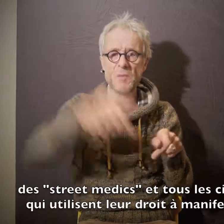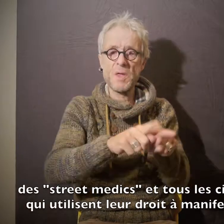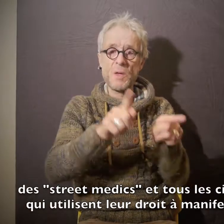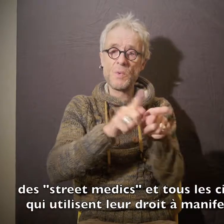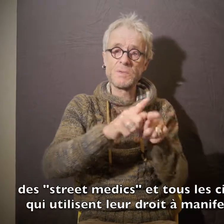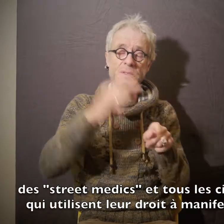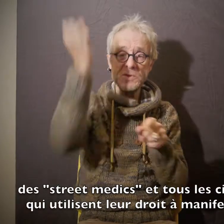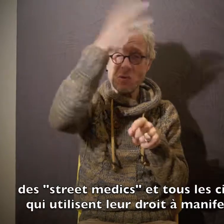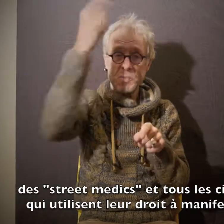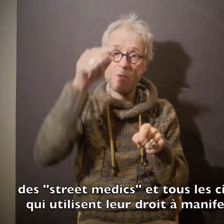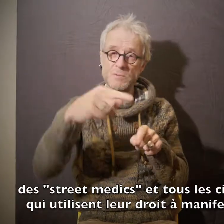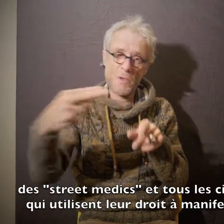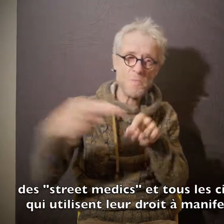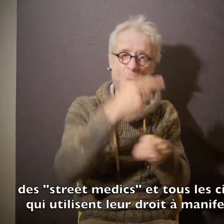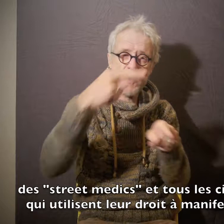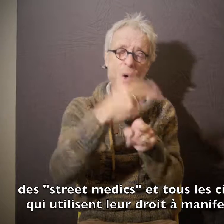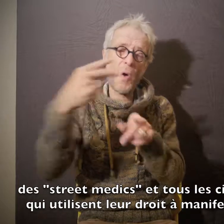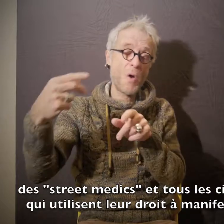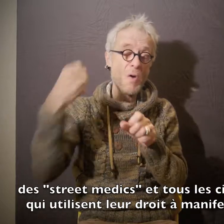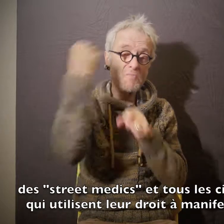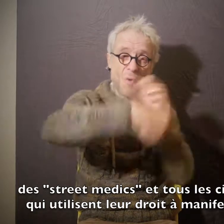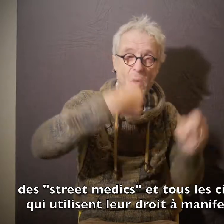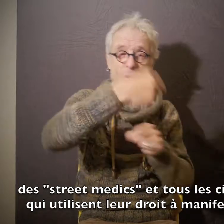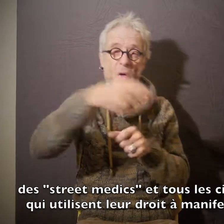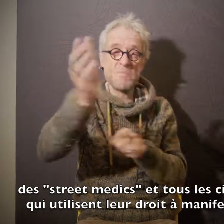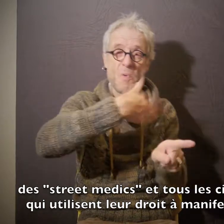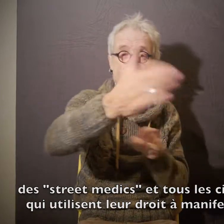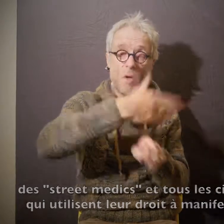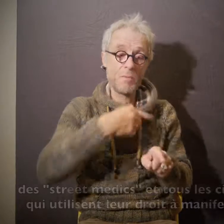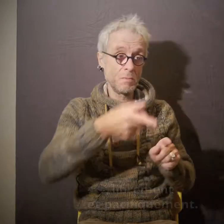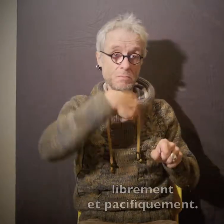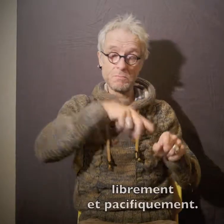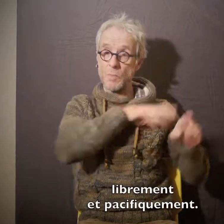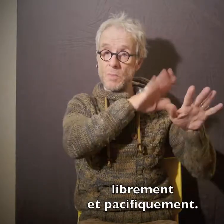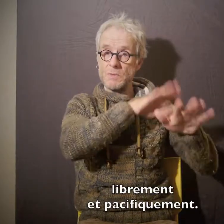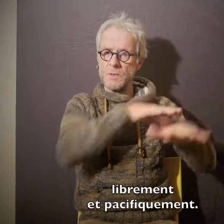tous les citoyens qui utilisent leur droit à manifester librement et pacifiquement.